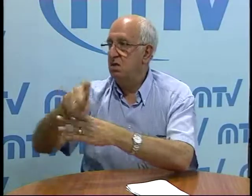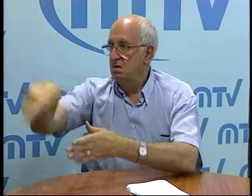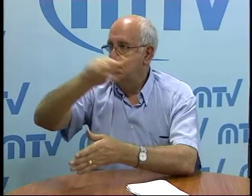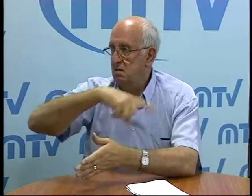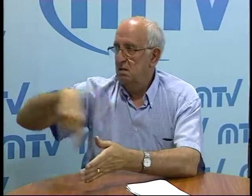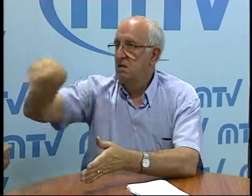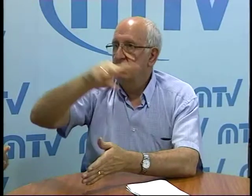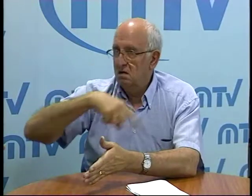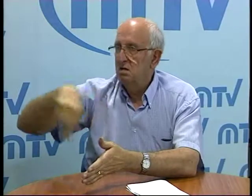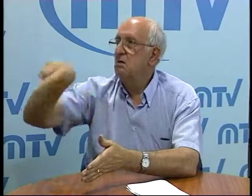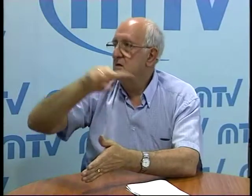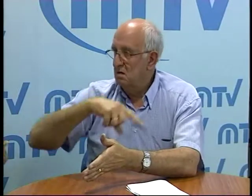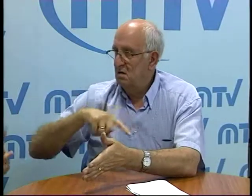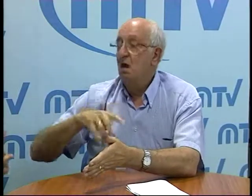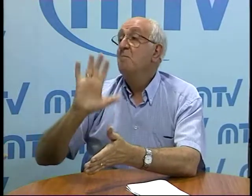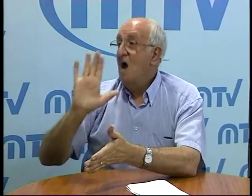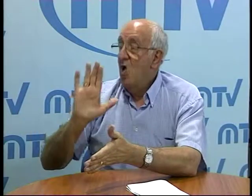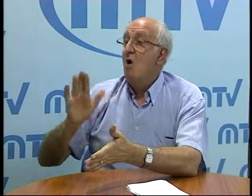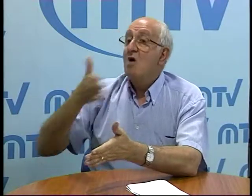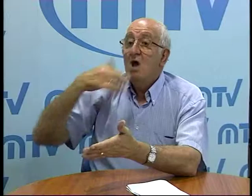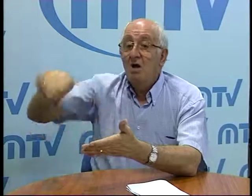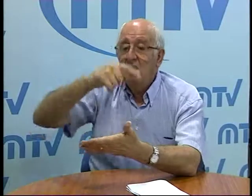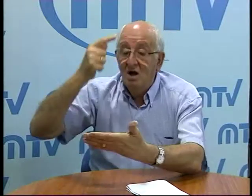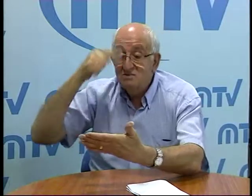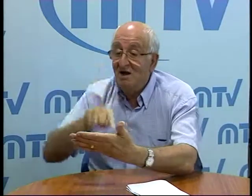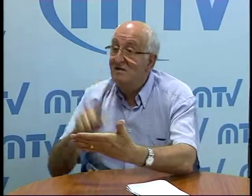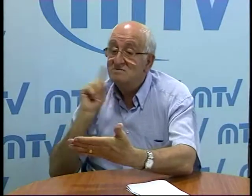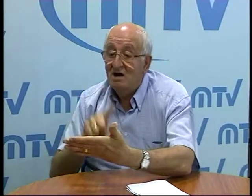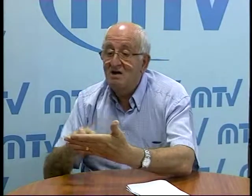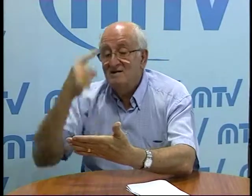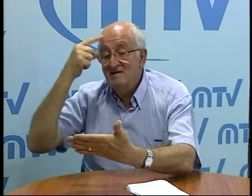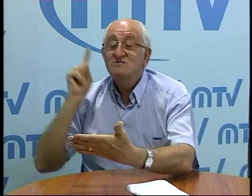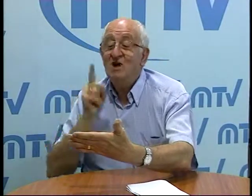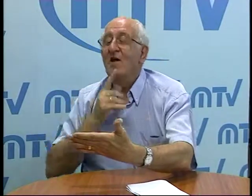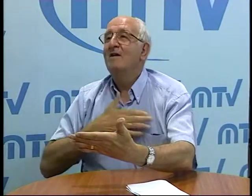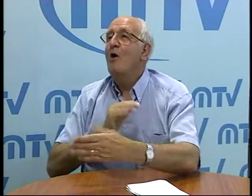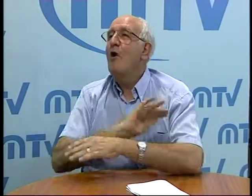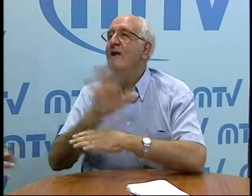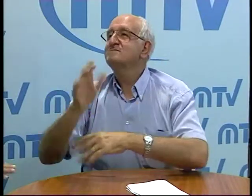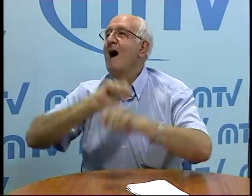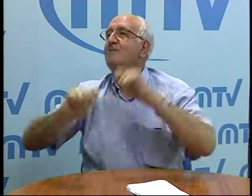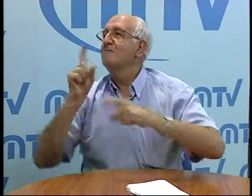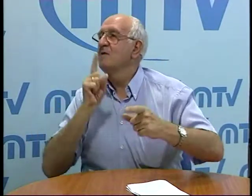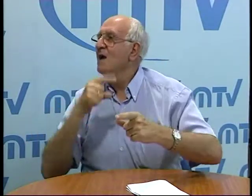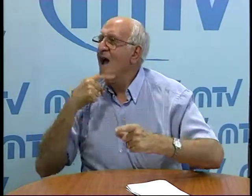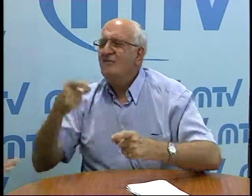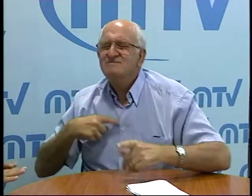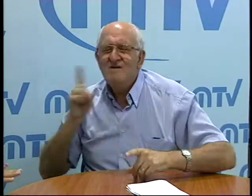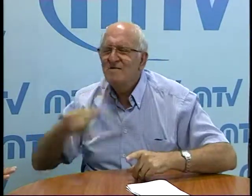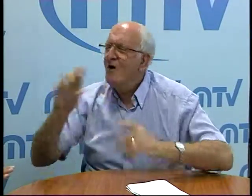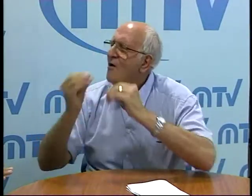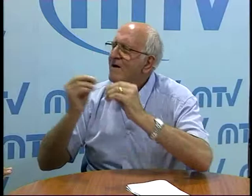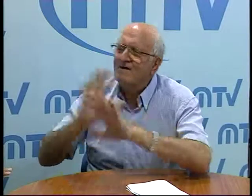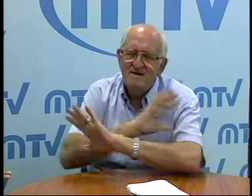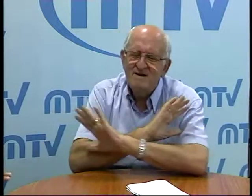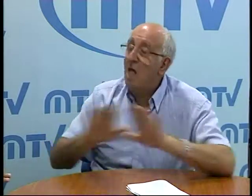decir, están engañando para sacar el dinero. La Asociación de Sordos no tiene nada que